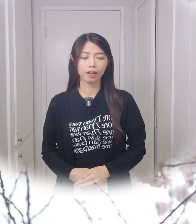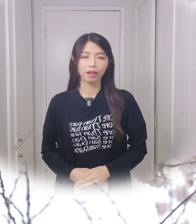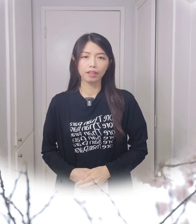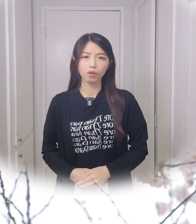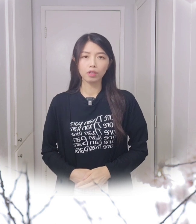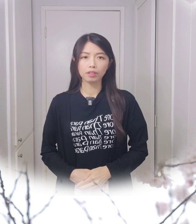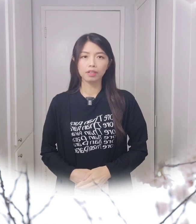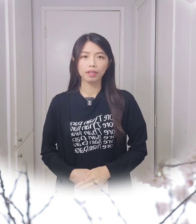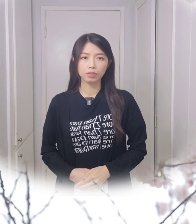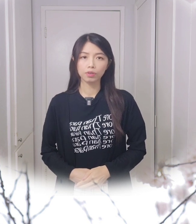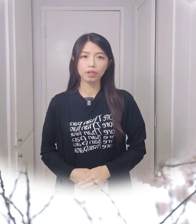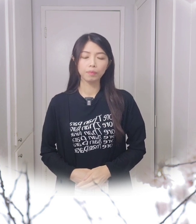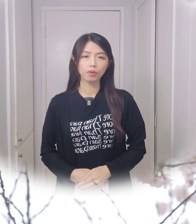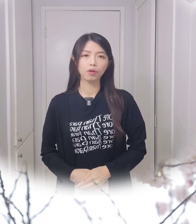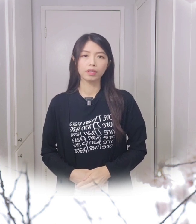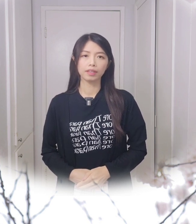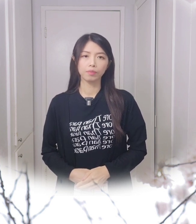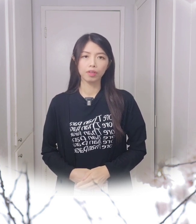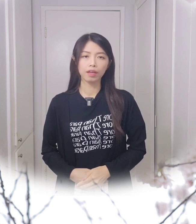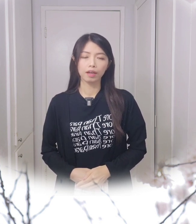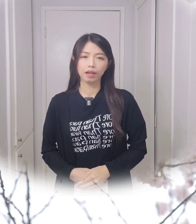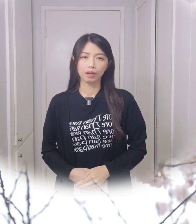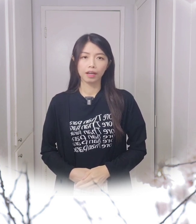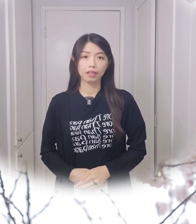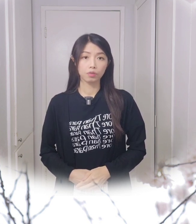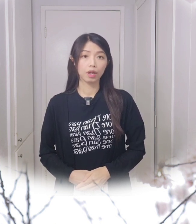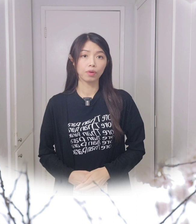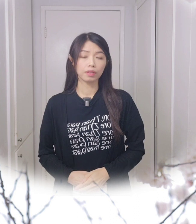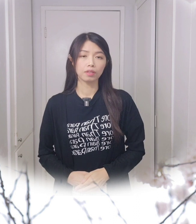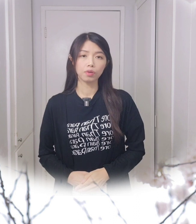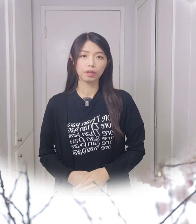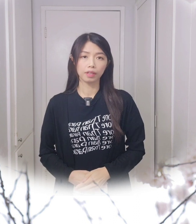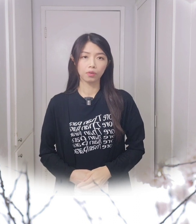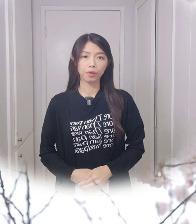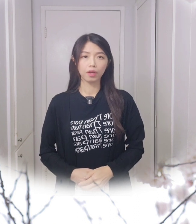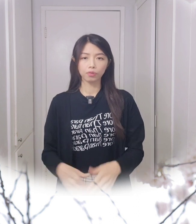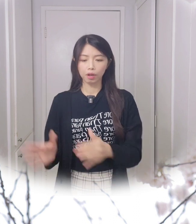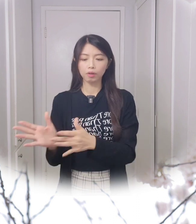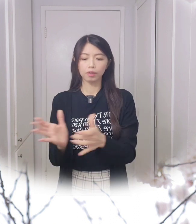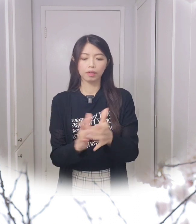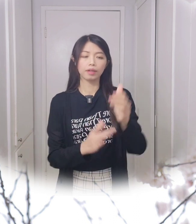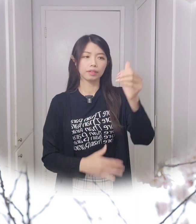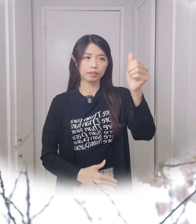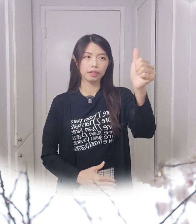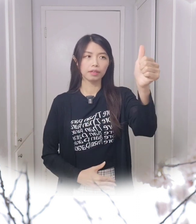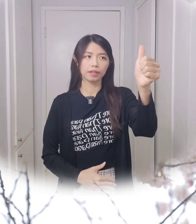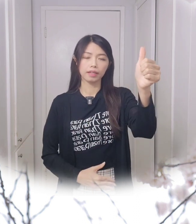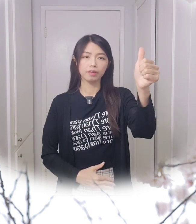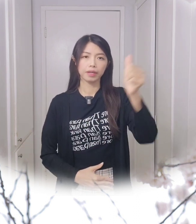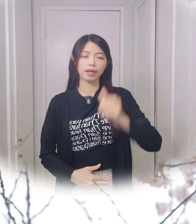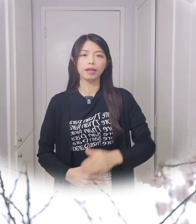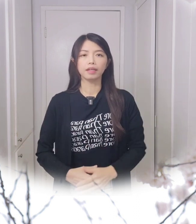이유라 여기서 그는 예수를 표현한 것이기 때문에 아까 예수라고 한 뜻의 수어를 그대로 표현했고요. 그